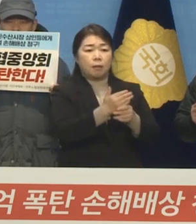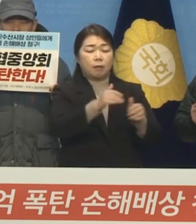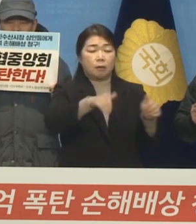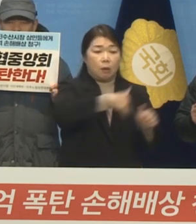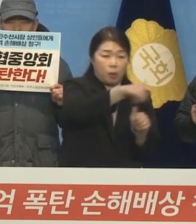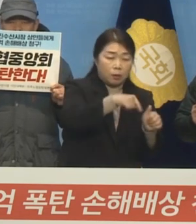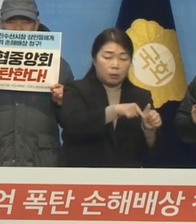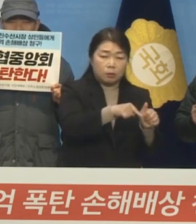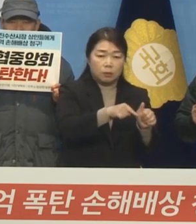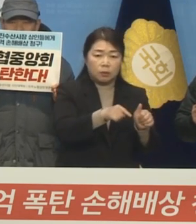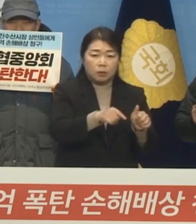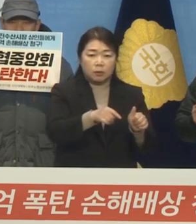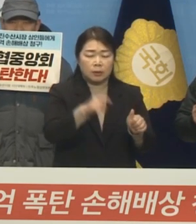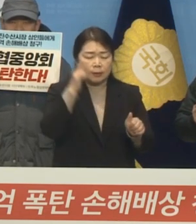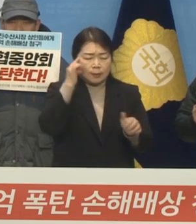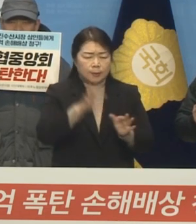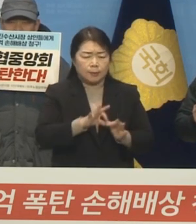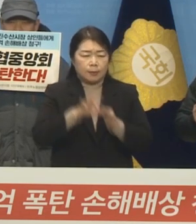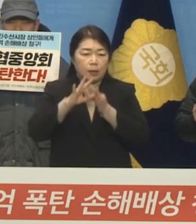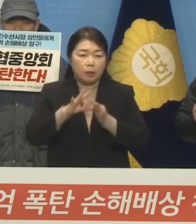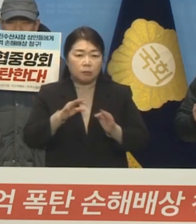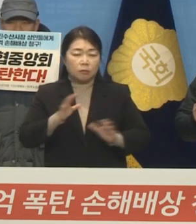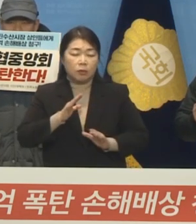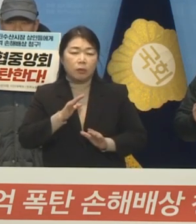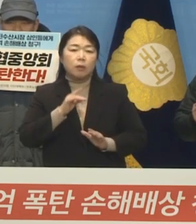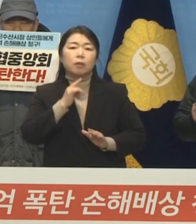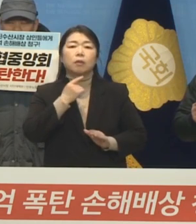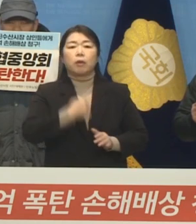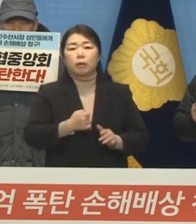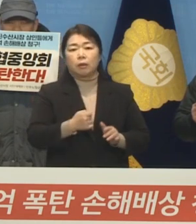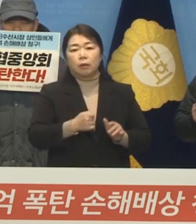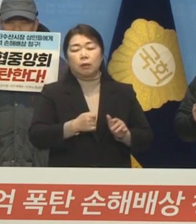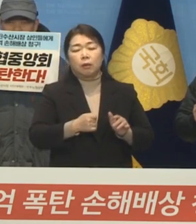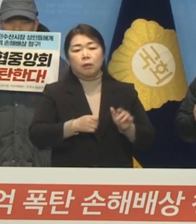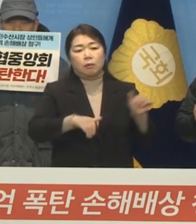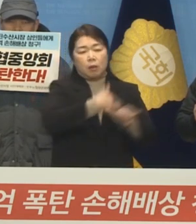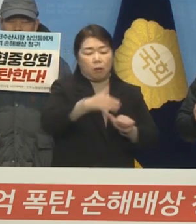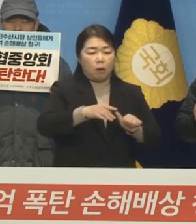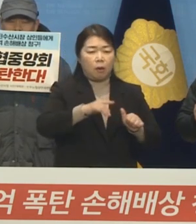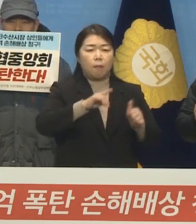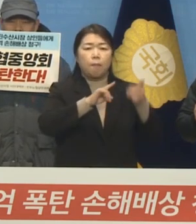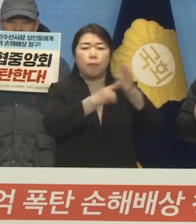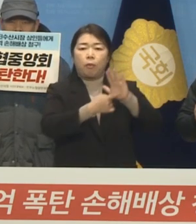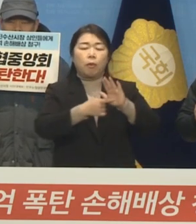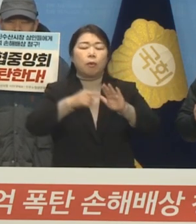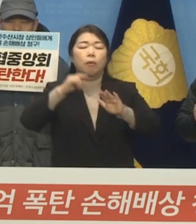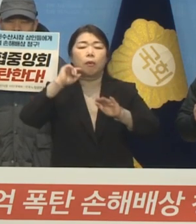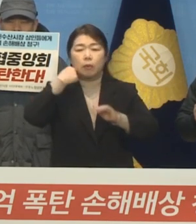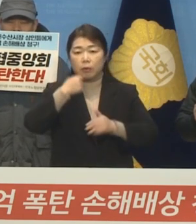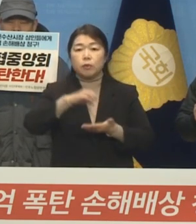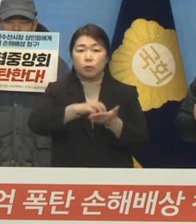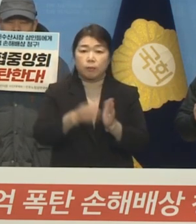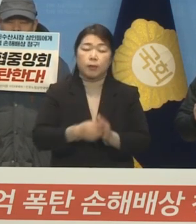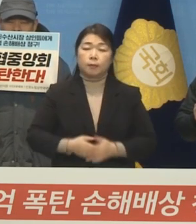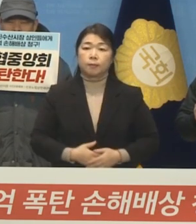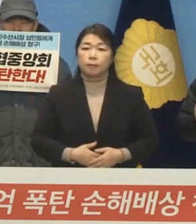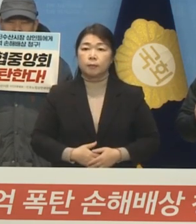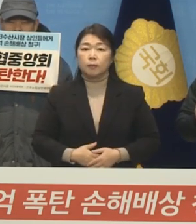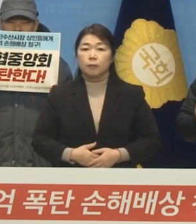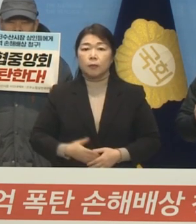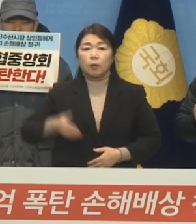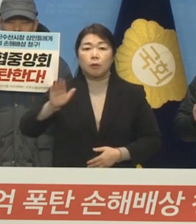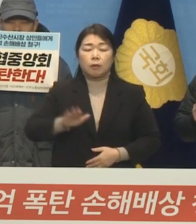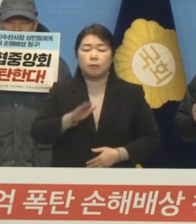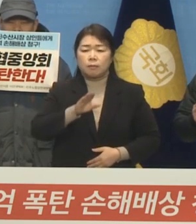잔인하고 두려웠고 고통스러웠던 것들을 어떻게 다 표현하겠습니까? 그러는 가운데